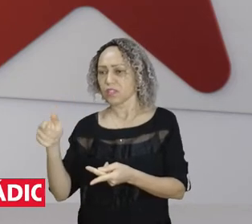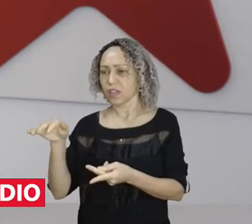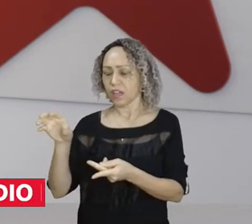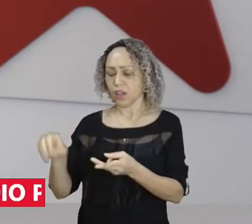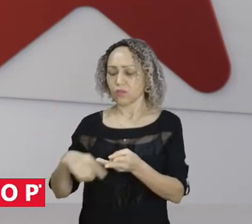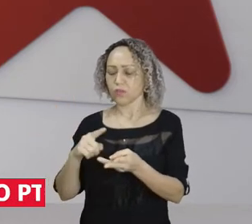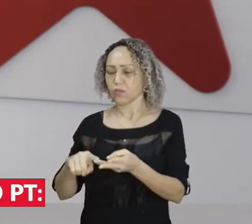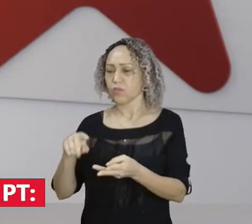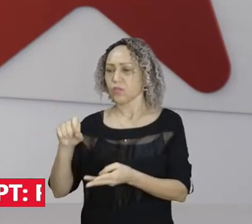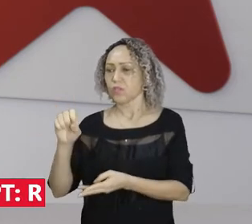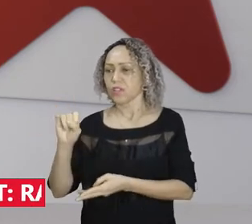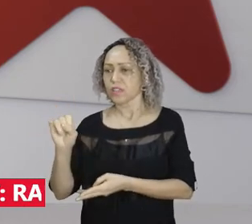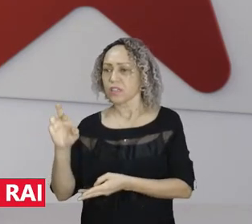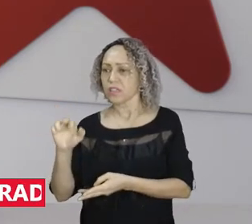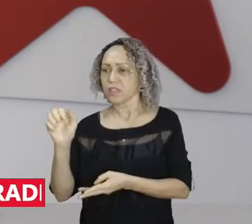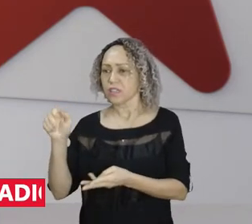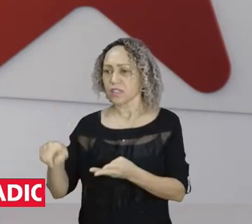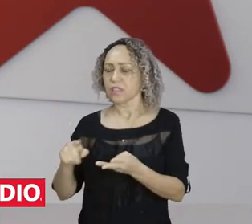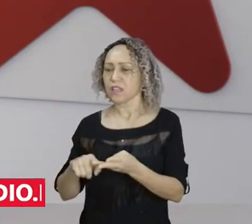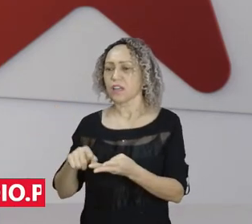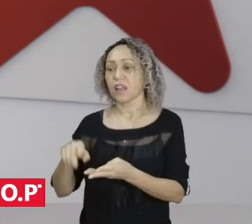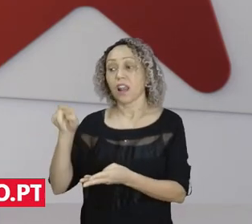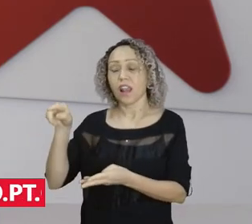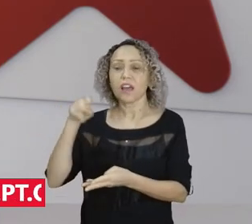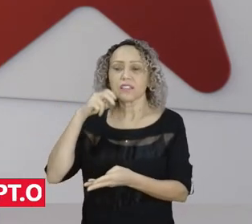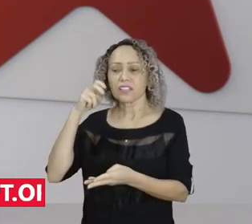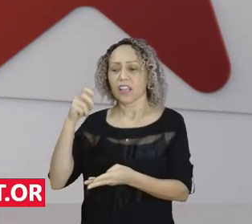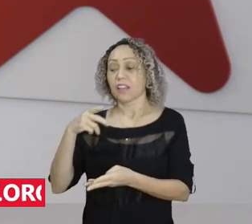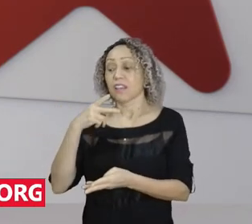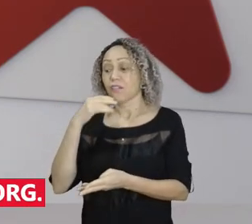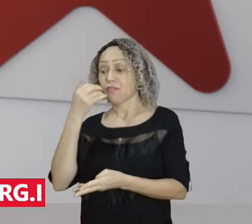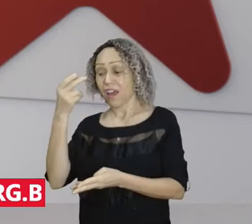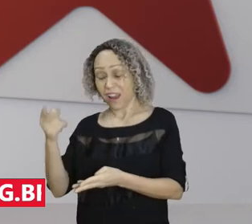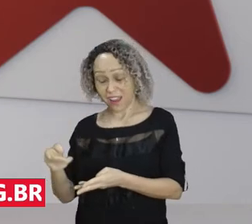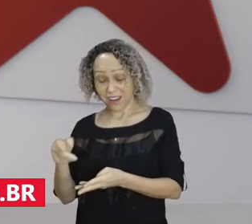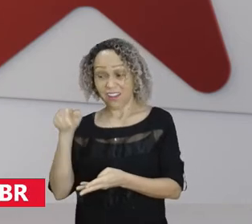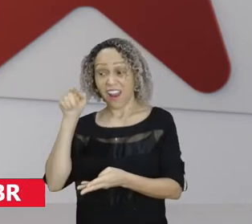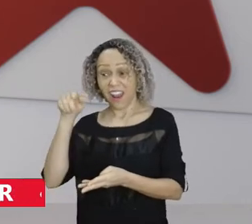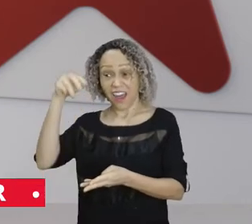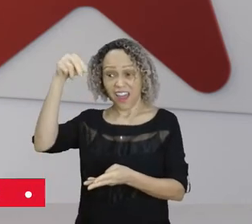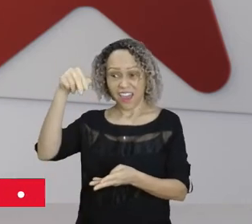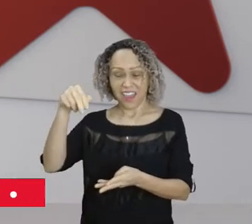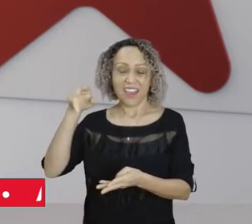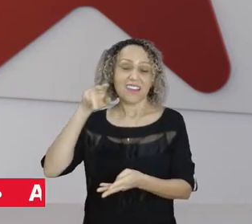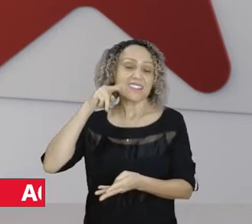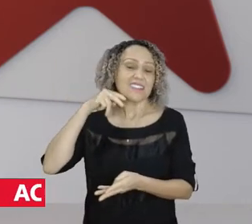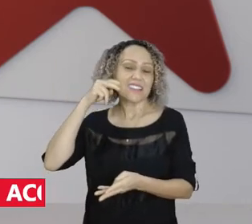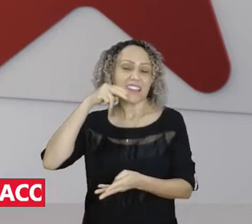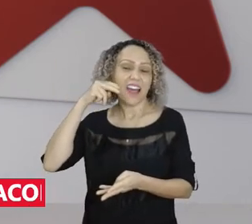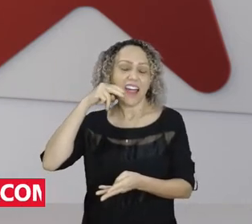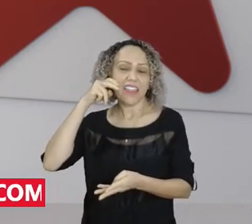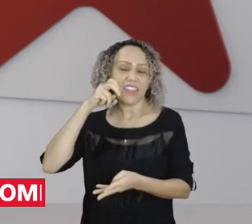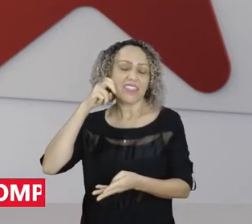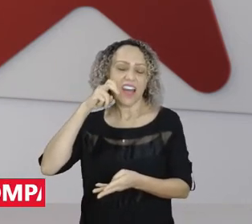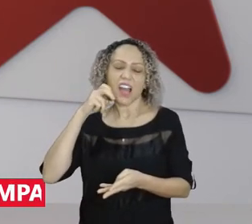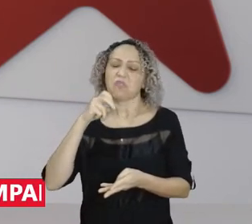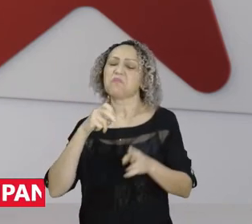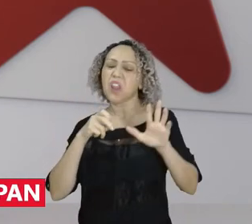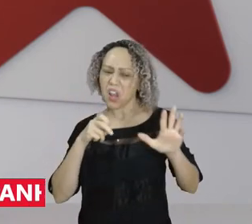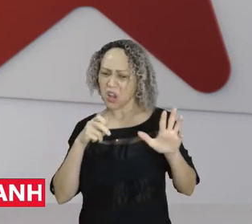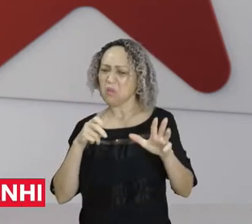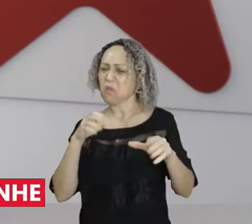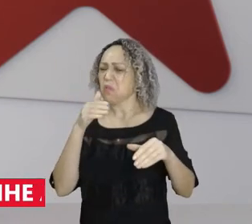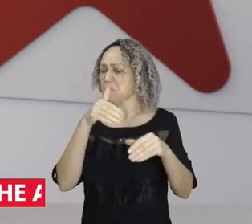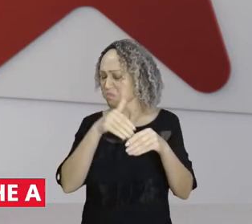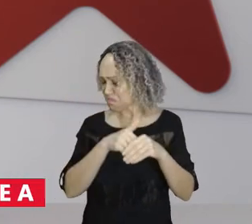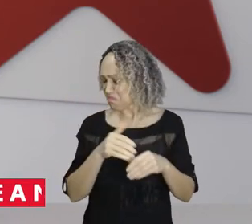Iranzueldo Araújo também falando de Natal, diz que Natal é Lula. Jackson Rabelo também dando bom dia. Paulo Roberto